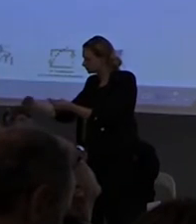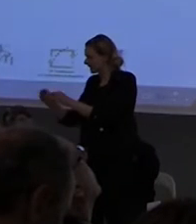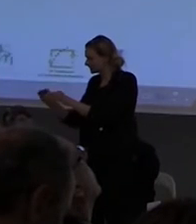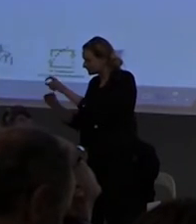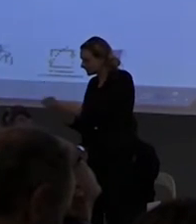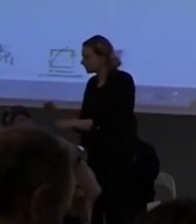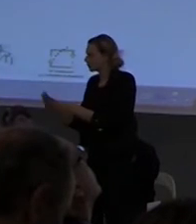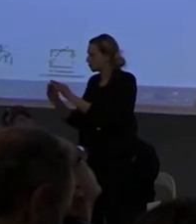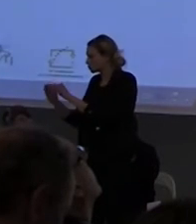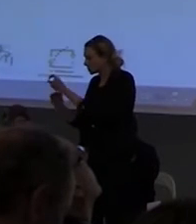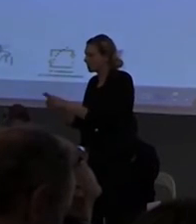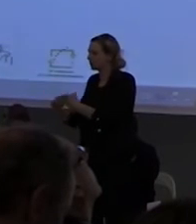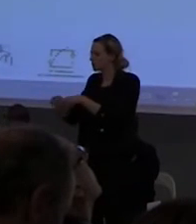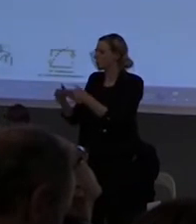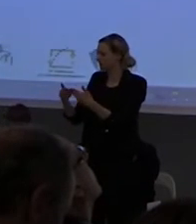pedagoga,